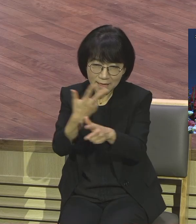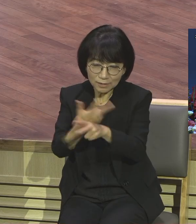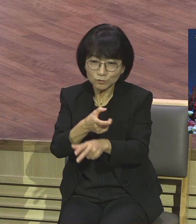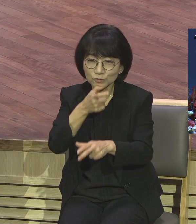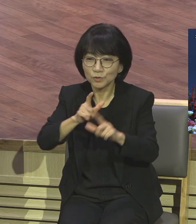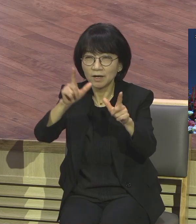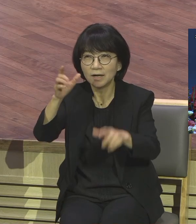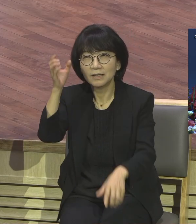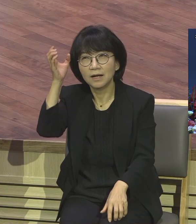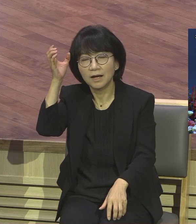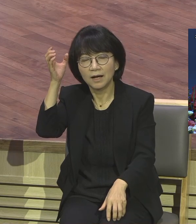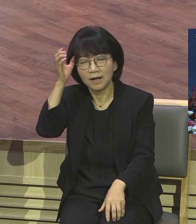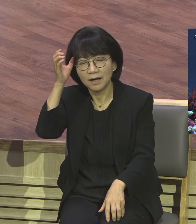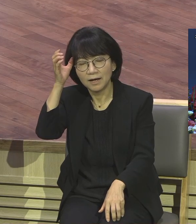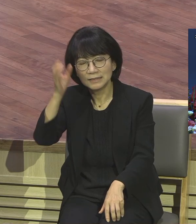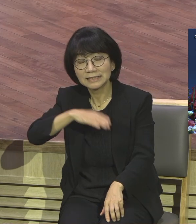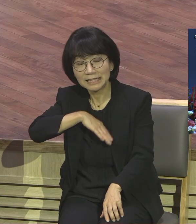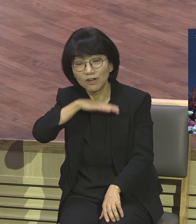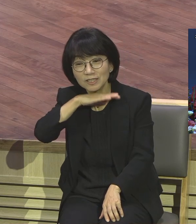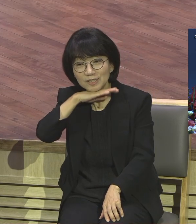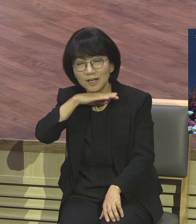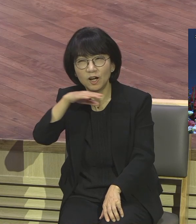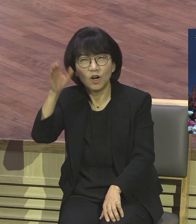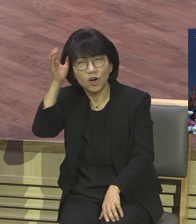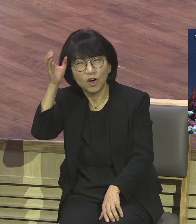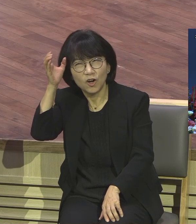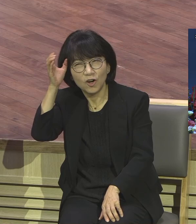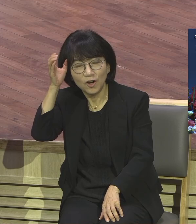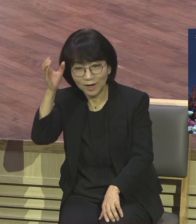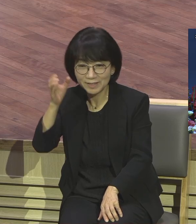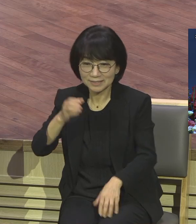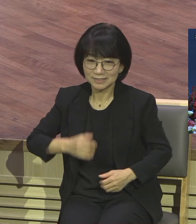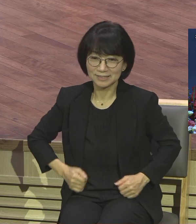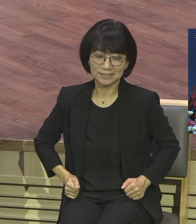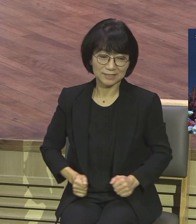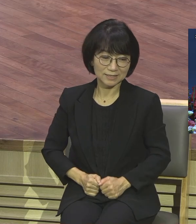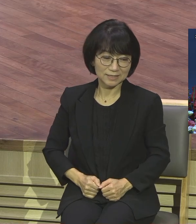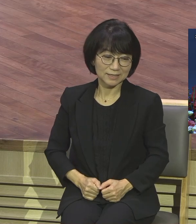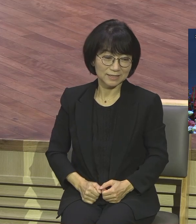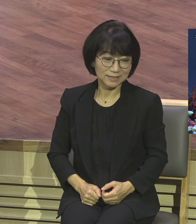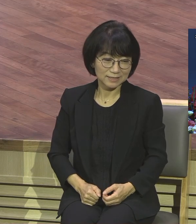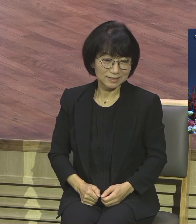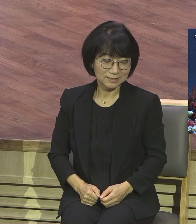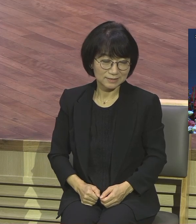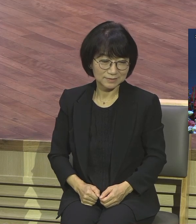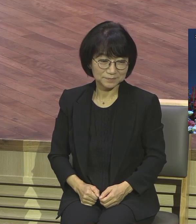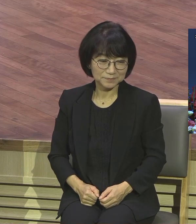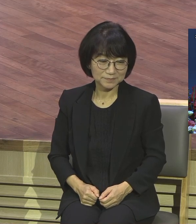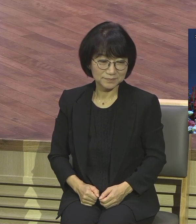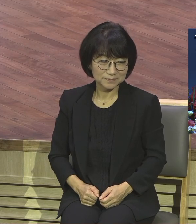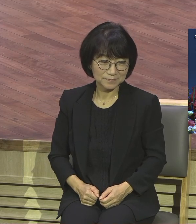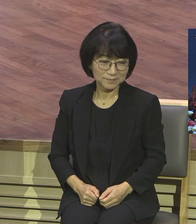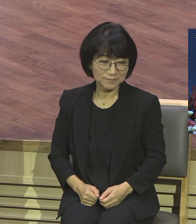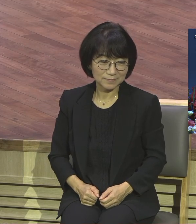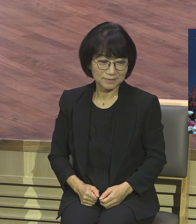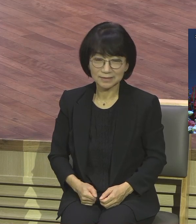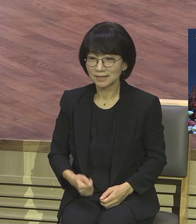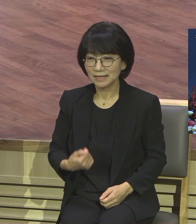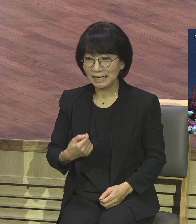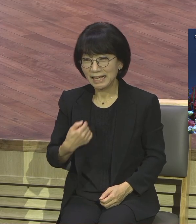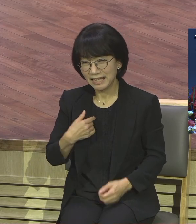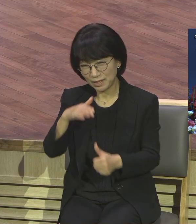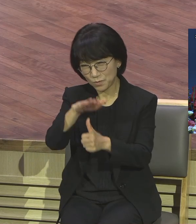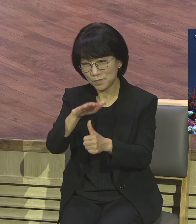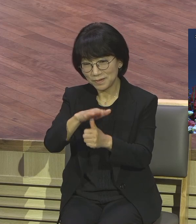수요일만 기다린 거요. 그리고 그때는요, 그 제가 뭐 집안이 뭐 이렇게 뭐 어머니 장사하고